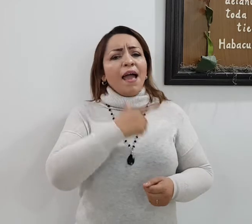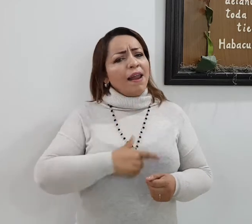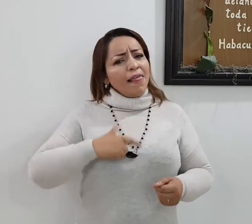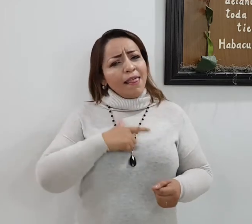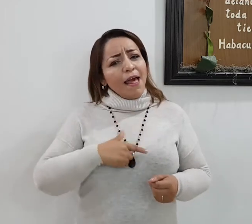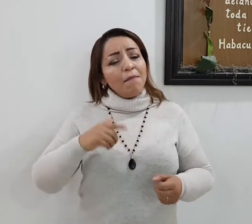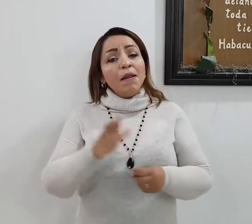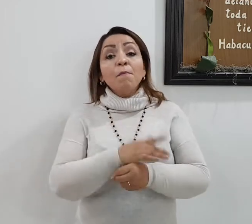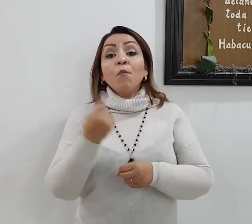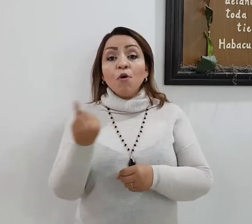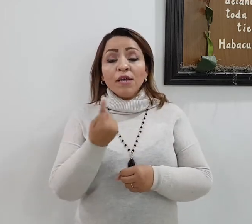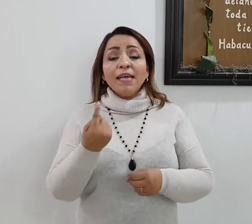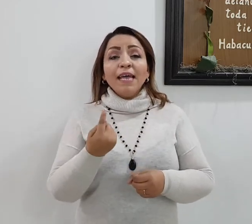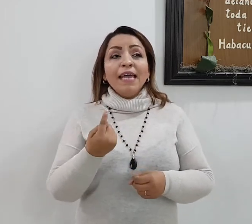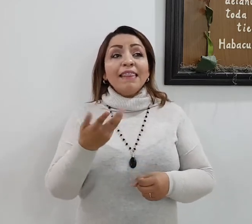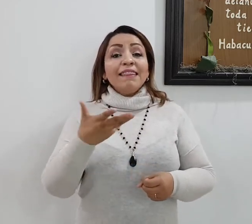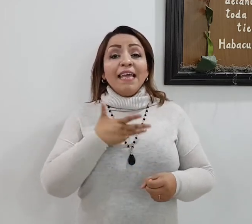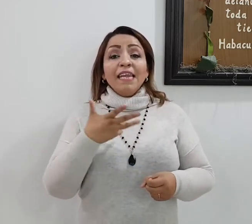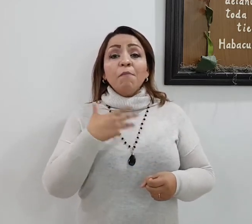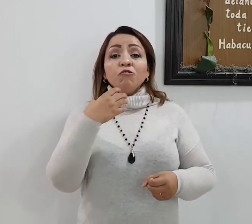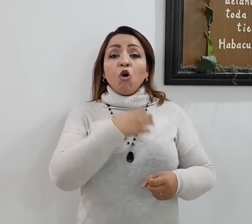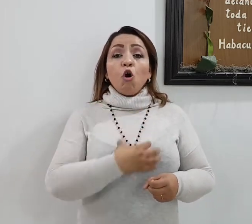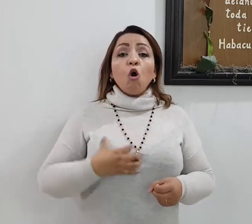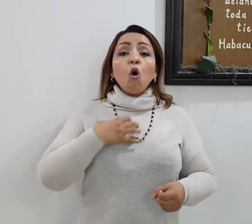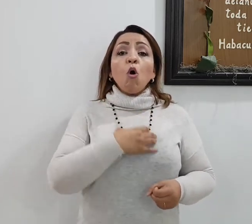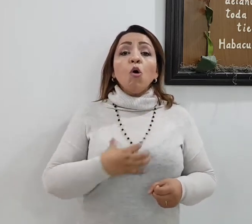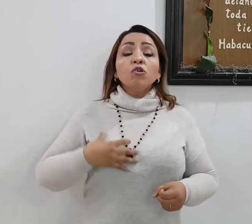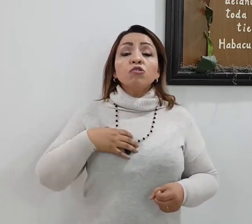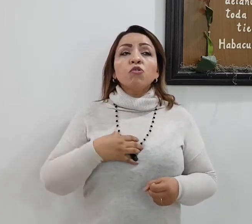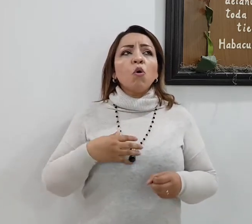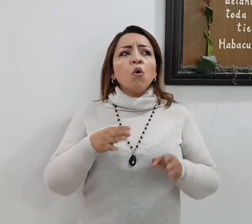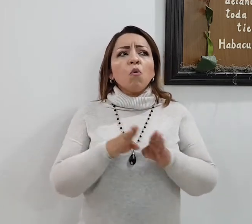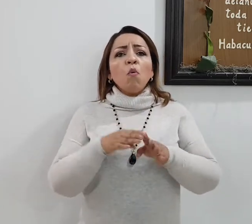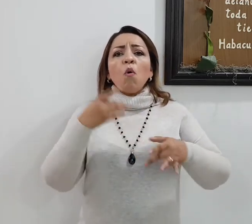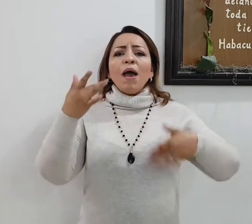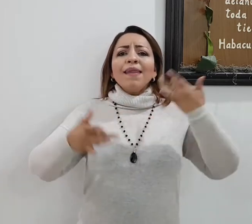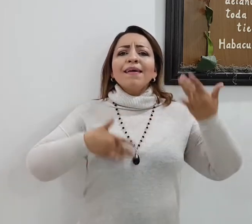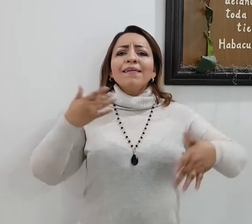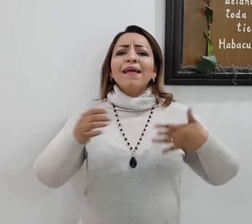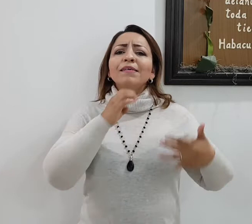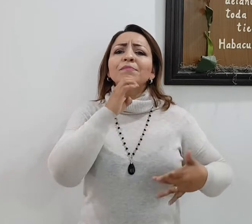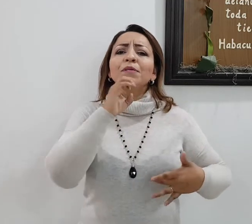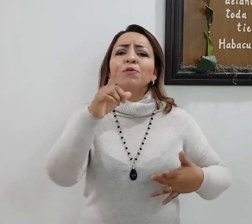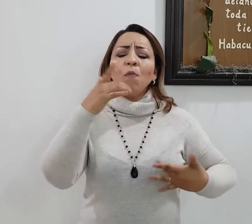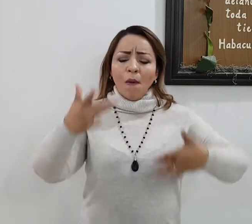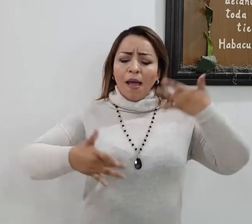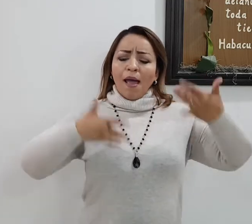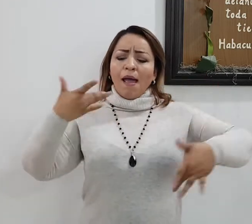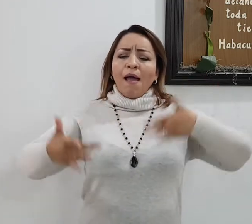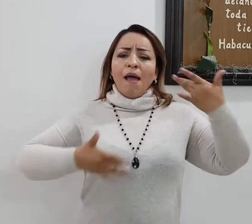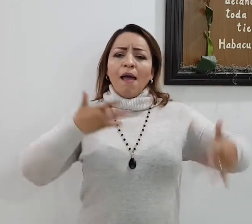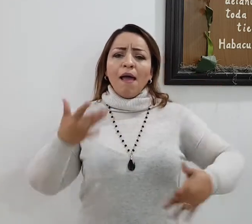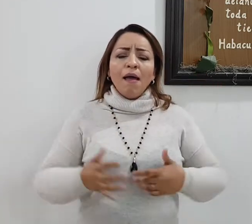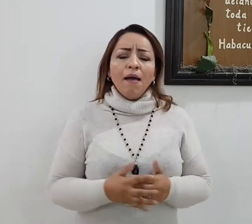y nos gusta hacerla, hermanos. Dice, le leo el Salmo 48, me agrada, Dios